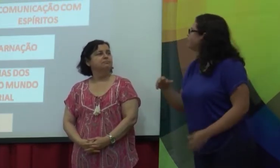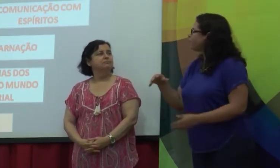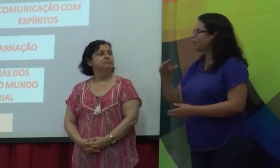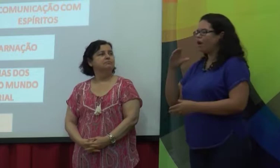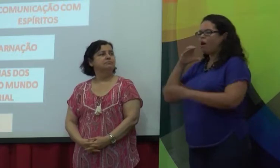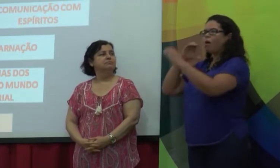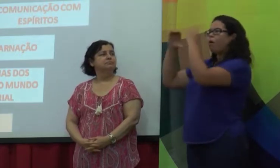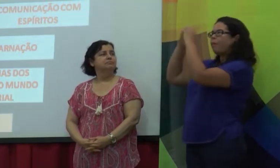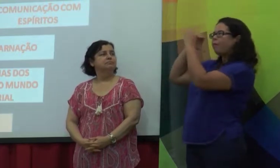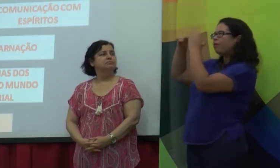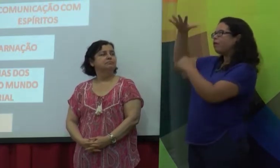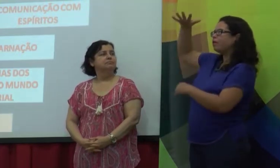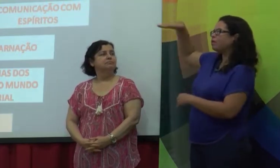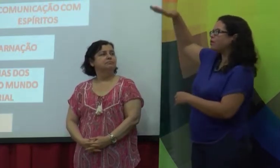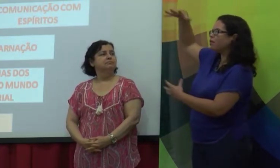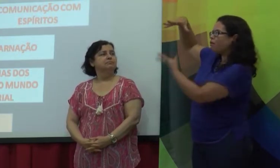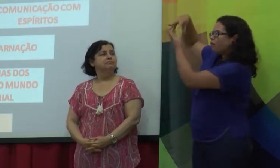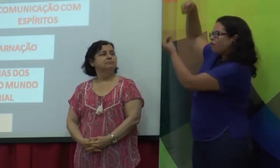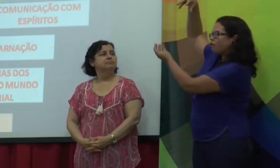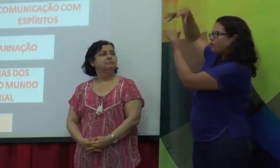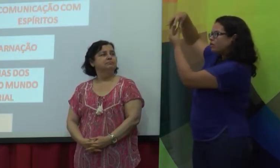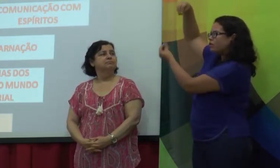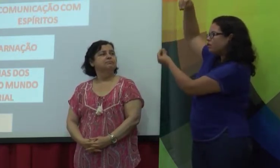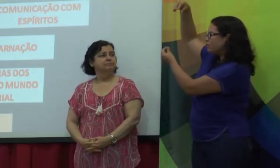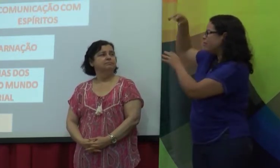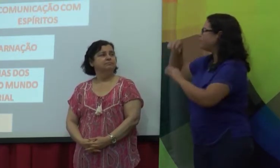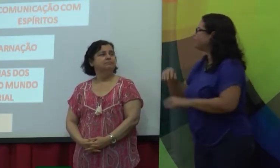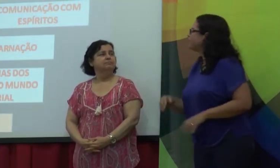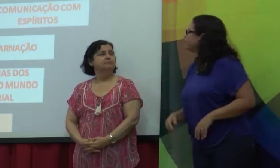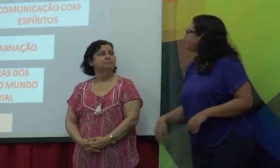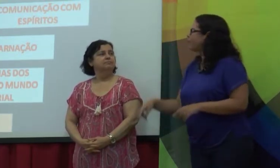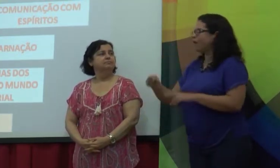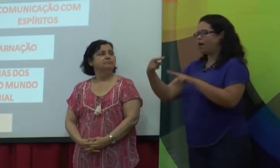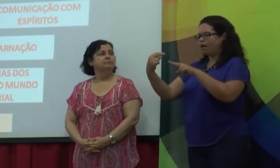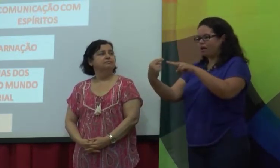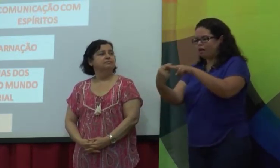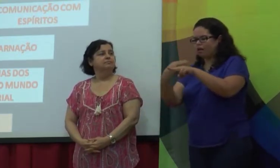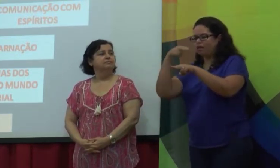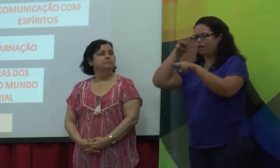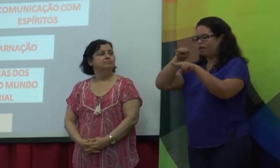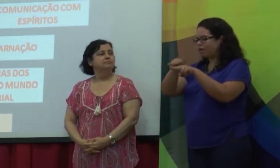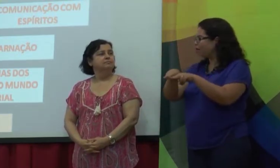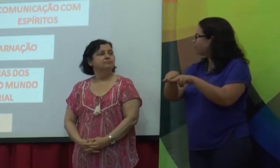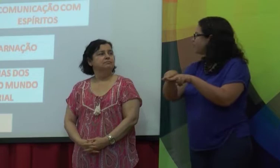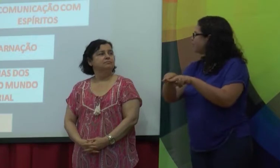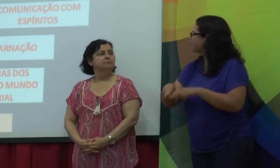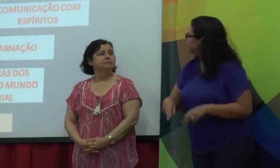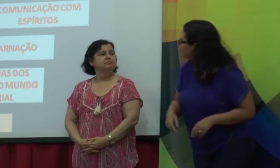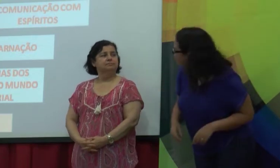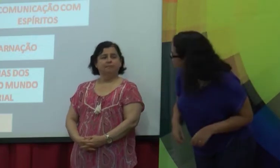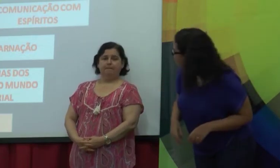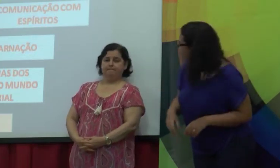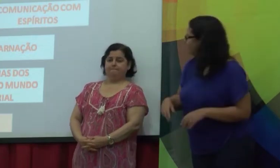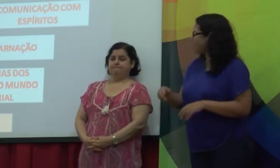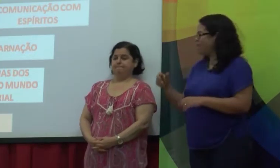mediunidade, a comunicação com o plano espiritual, a